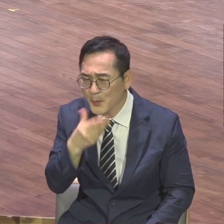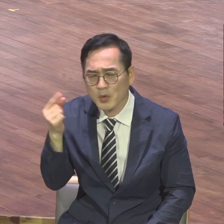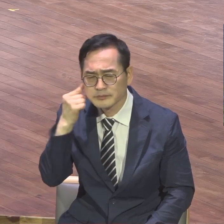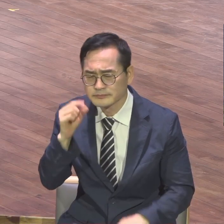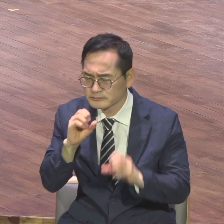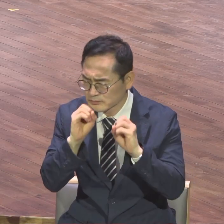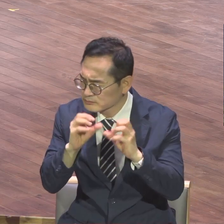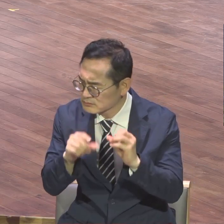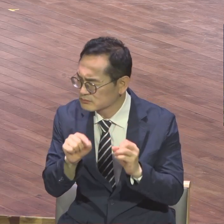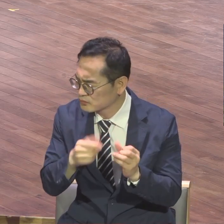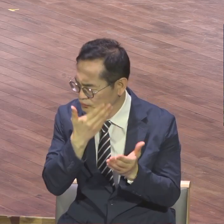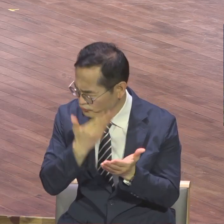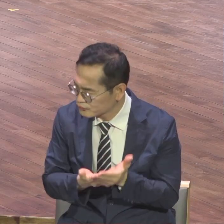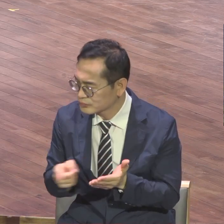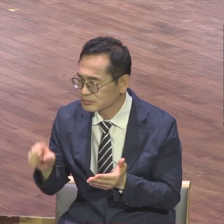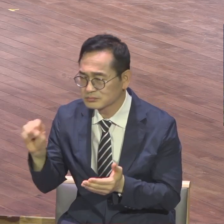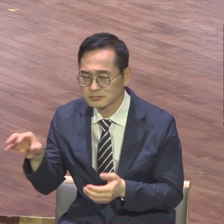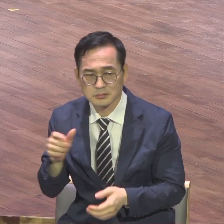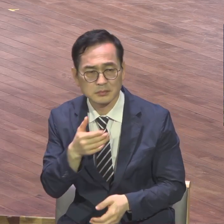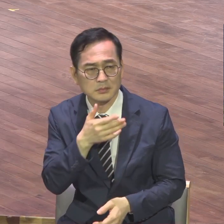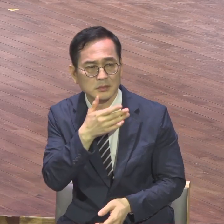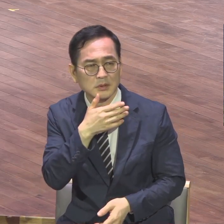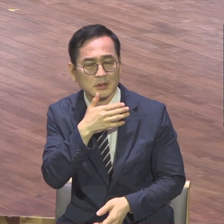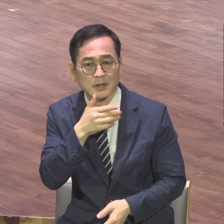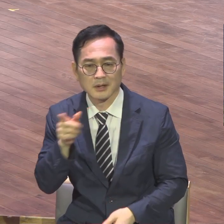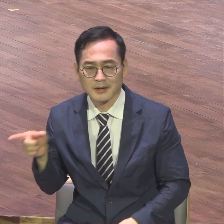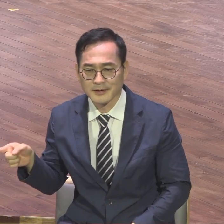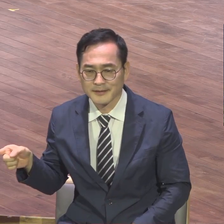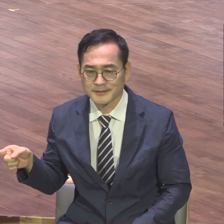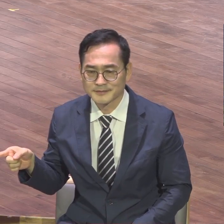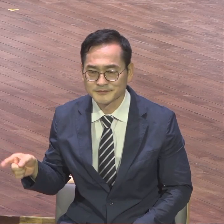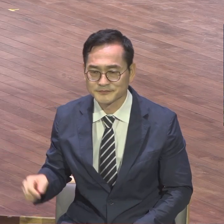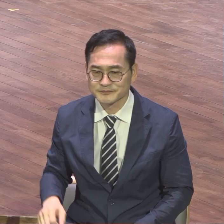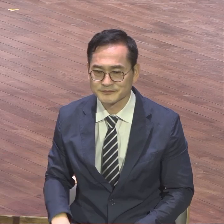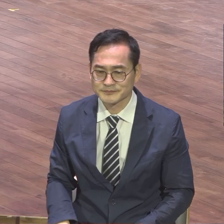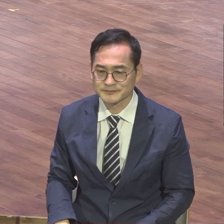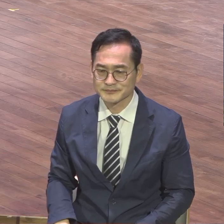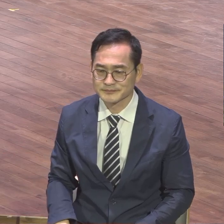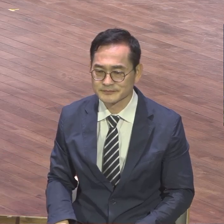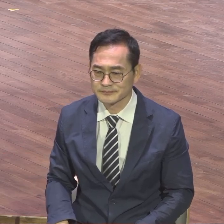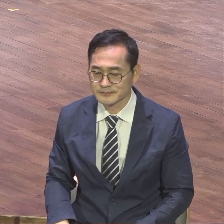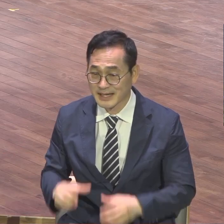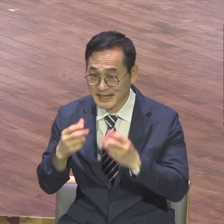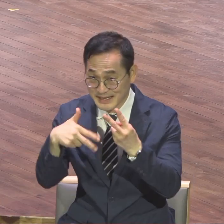바울이 2차 선교 여행을 하면서 디모데를 먼저 샀던 이유는